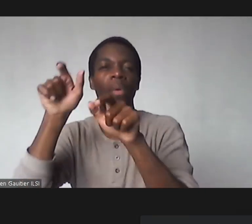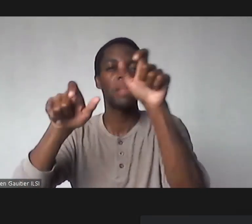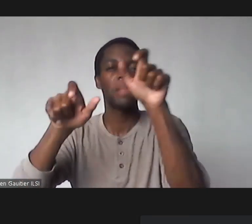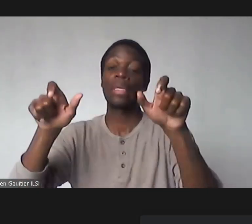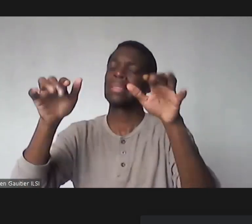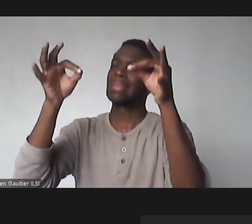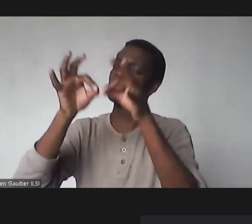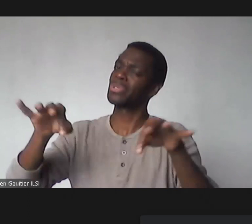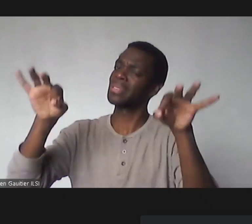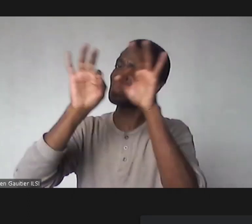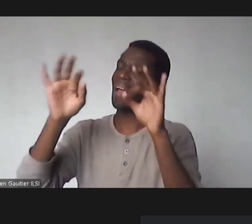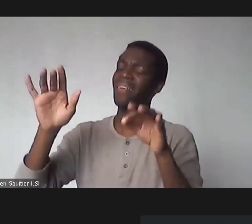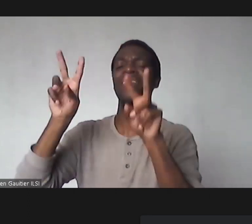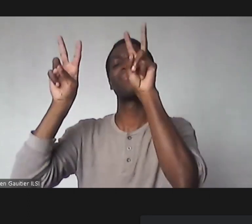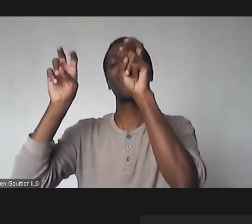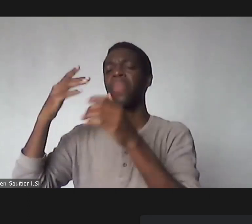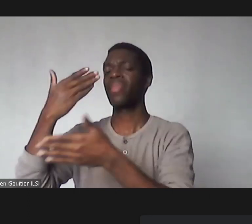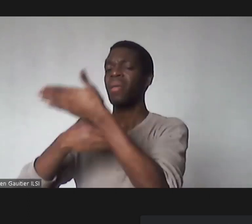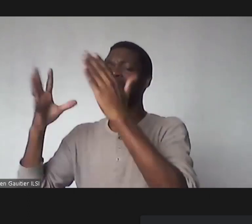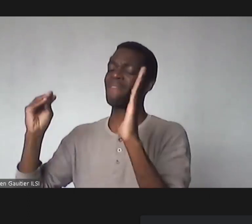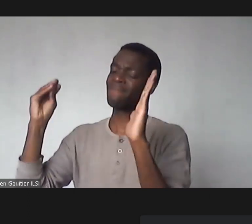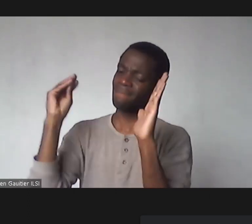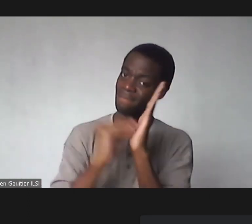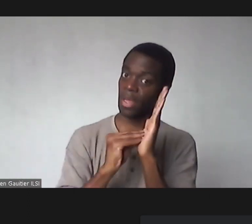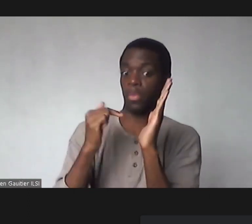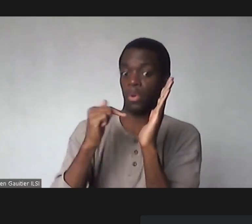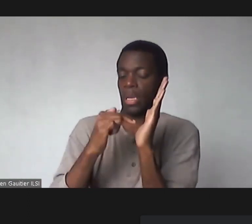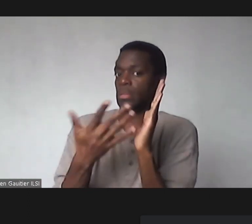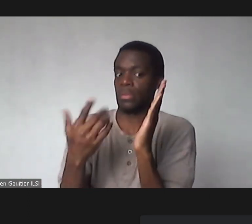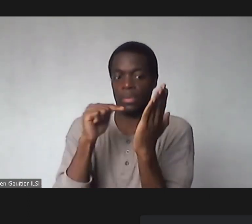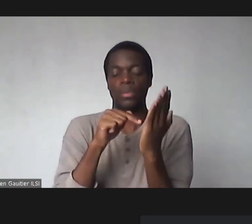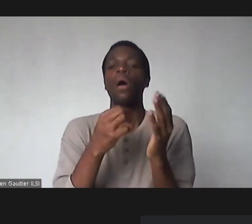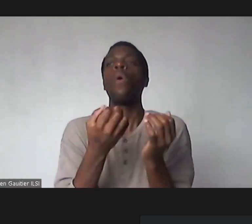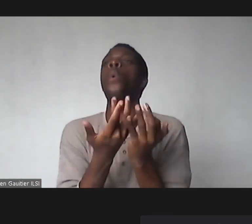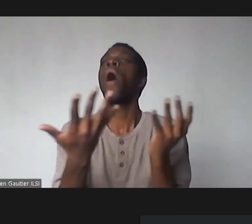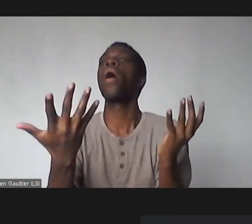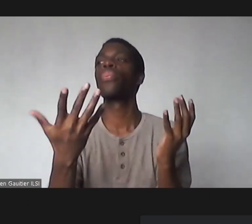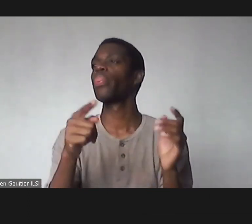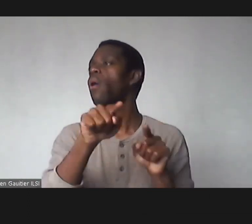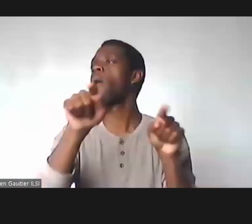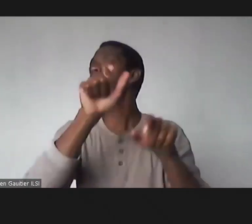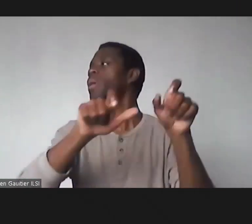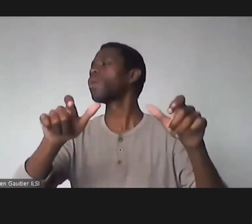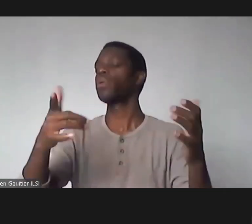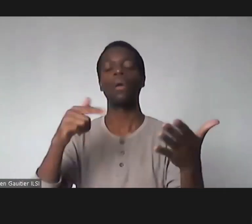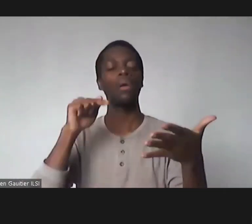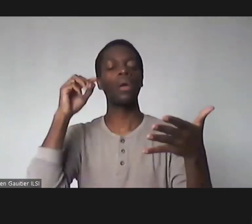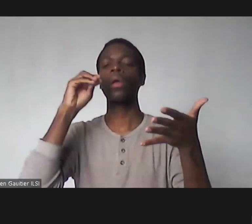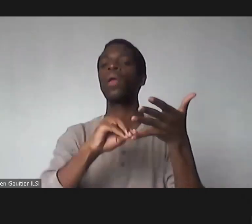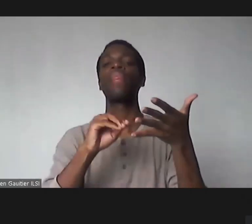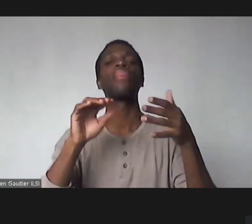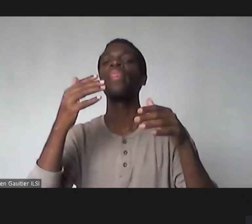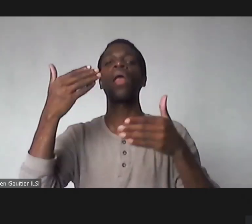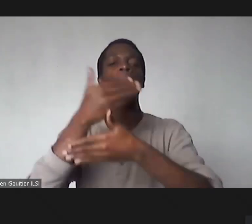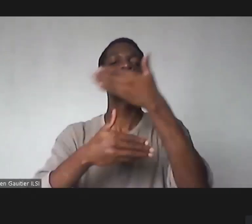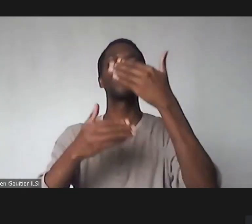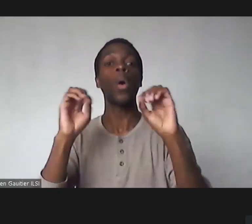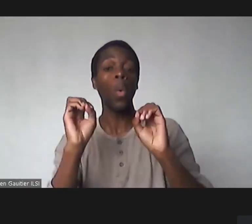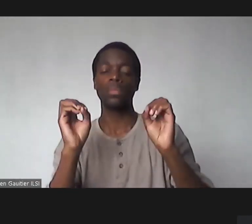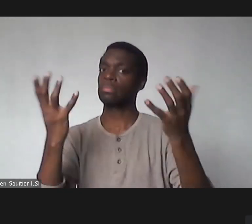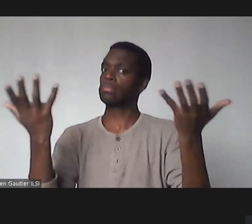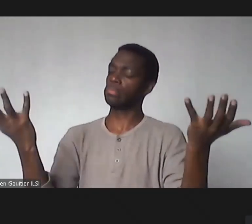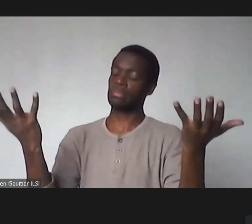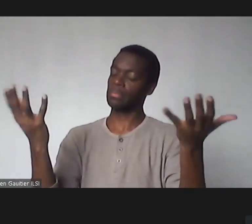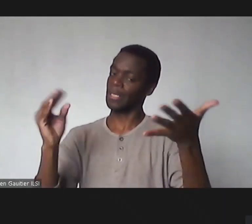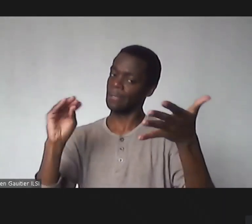calculamos las muestras. Y también, claro, como el censo se puede tener una capacidad de desagregación que es mucho, mucho más grande, y voy